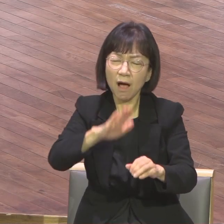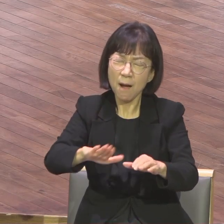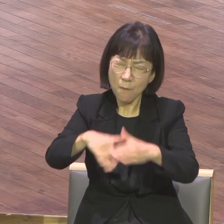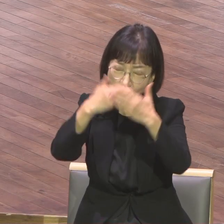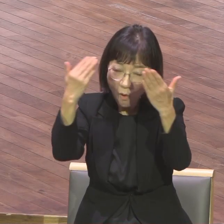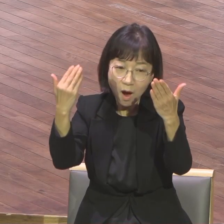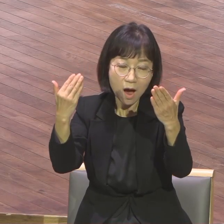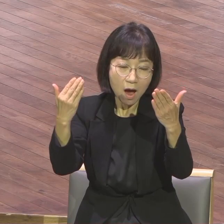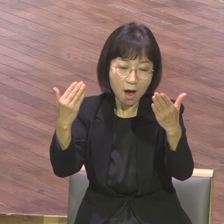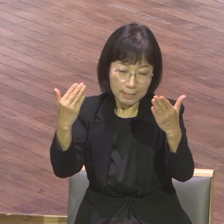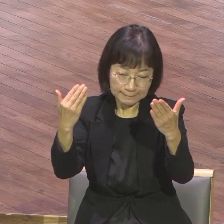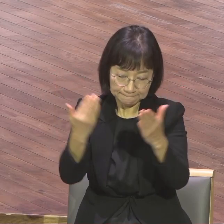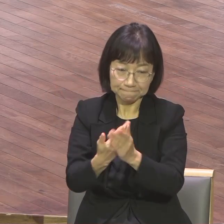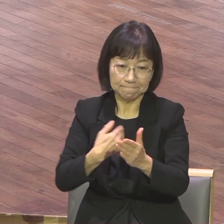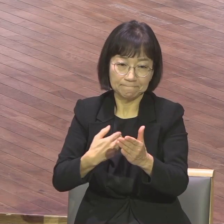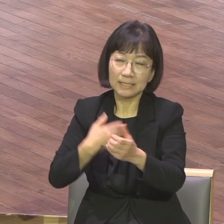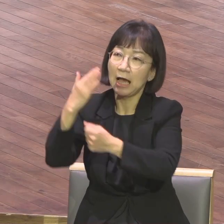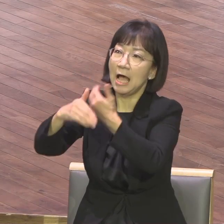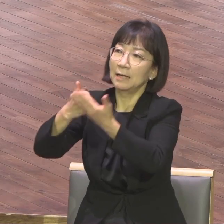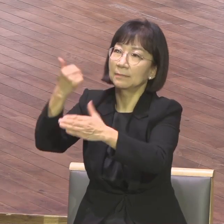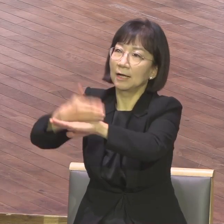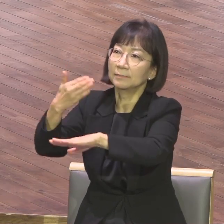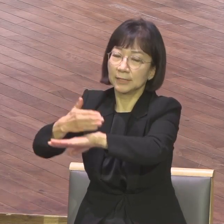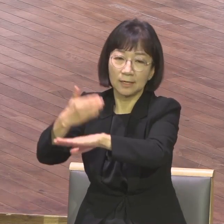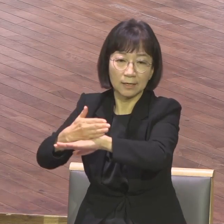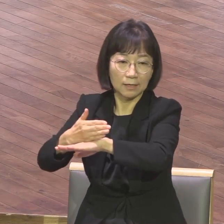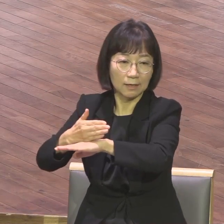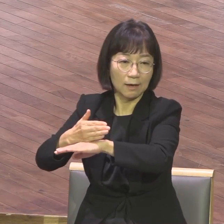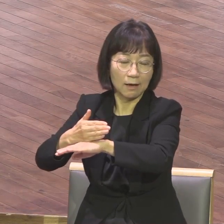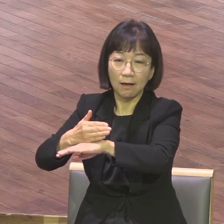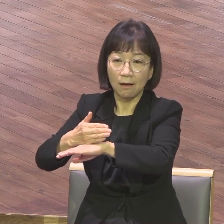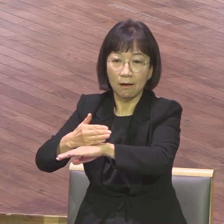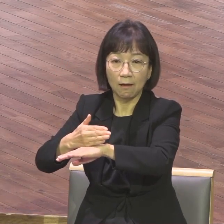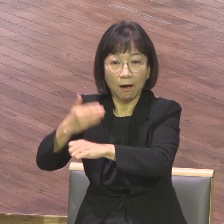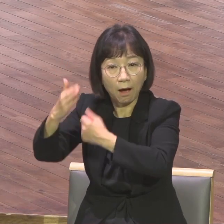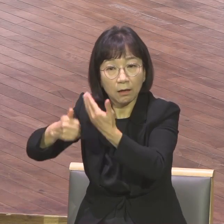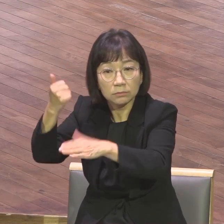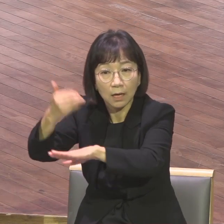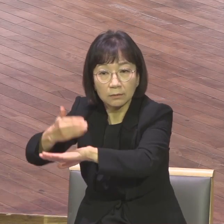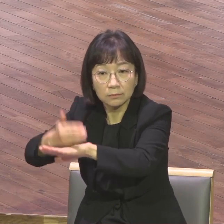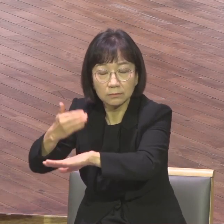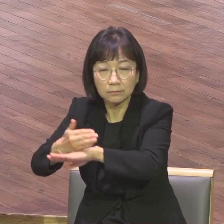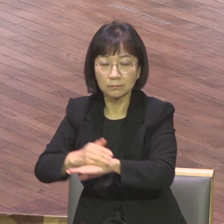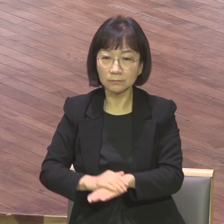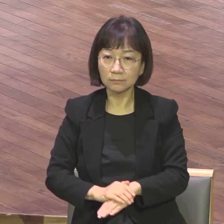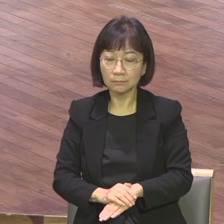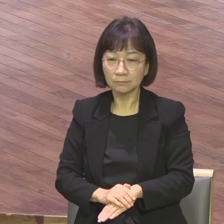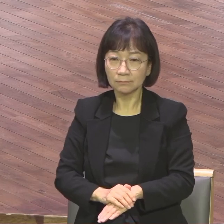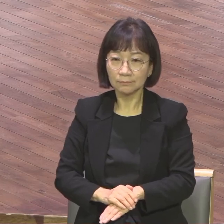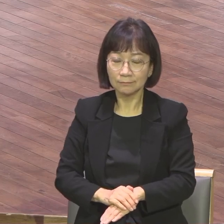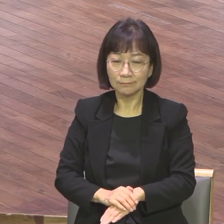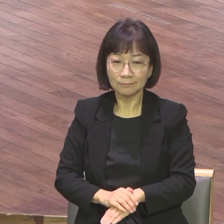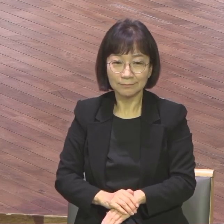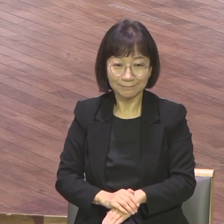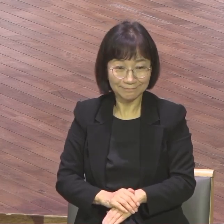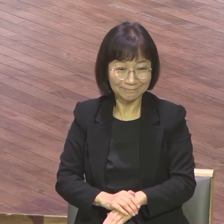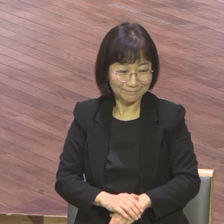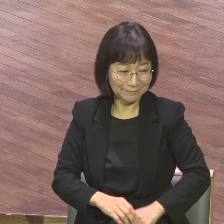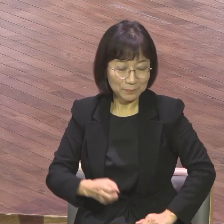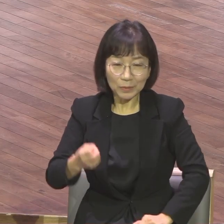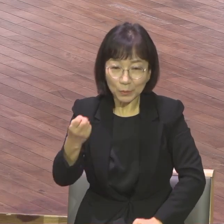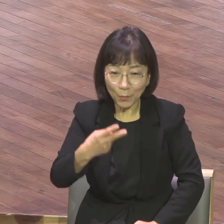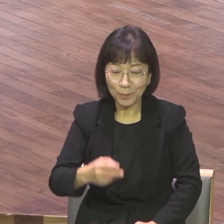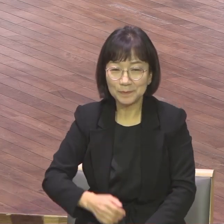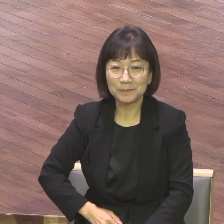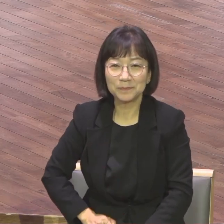찬양하고, 하나님과 소통하는 삶을 살았다는 것입니다. 그리고 밥을 먹듯이